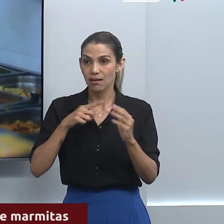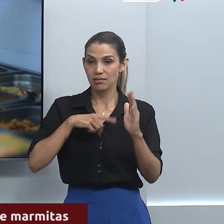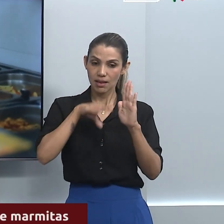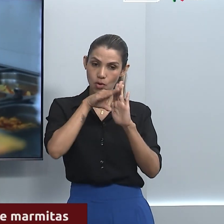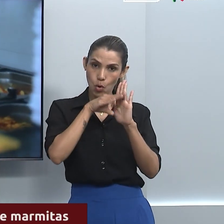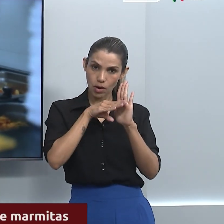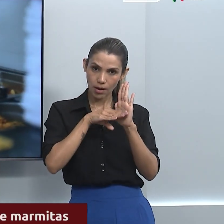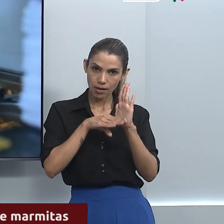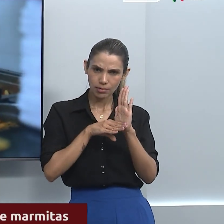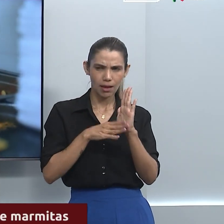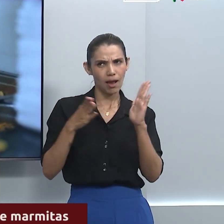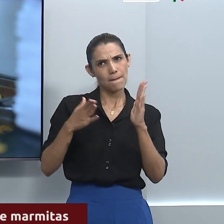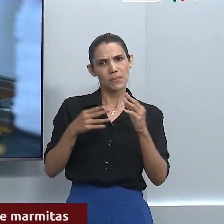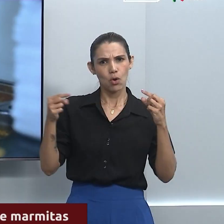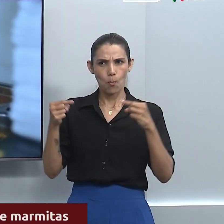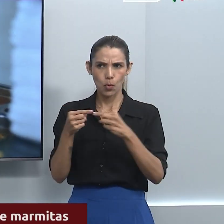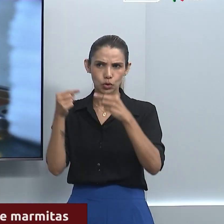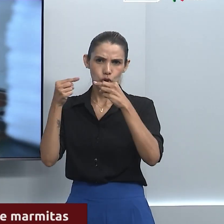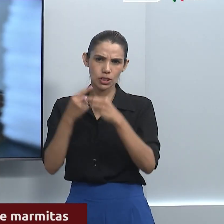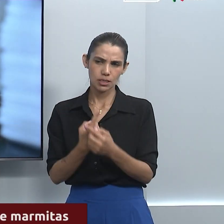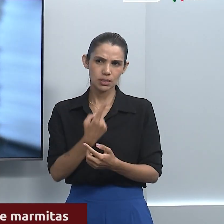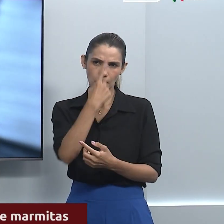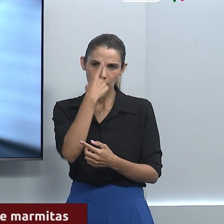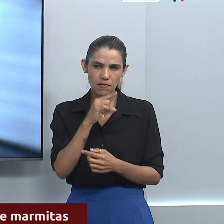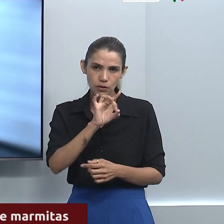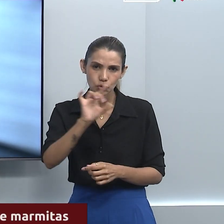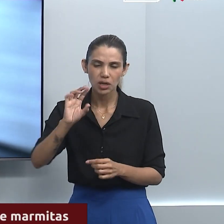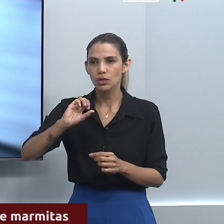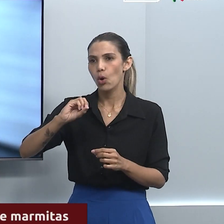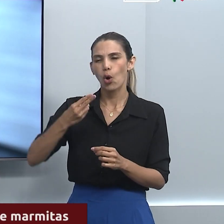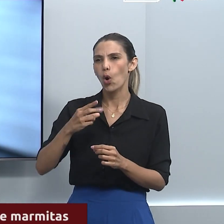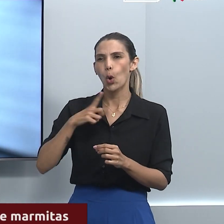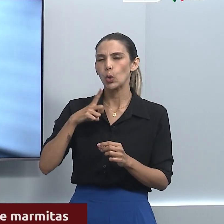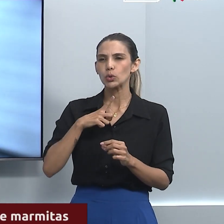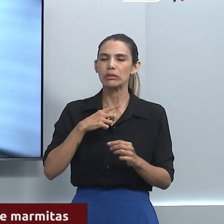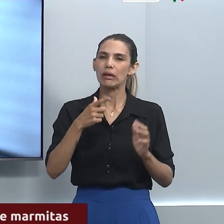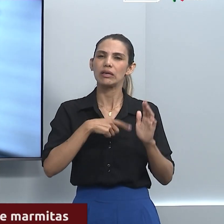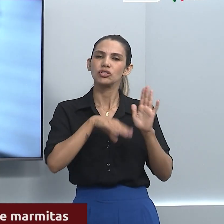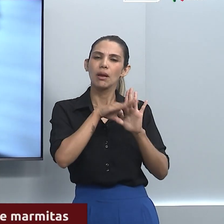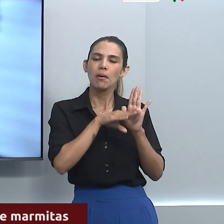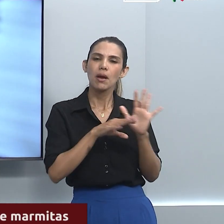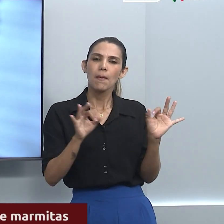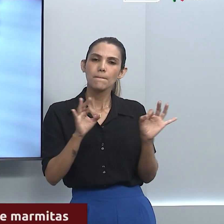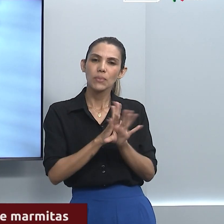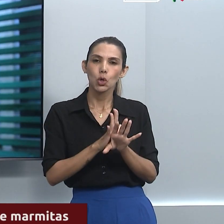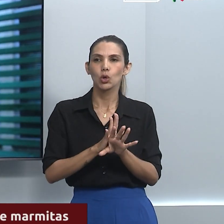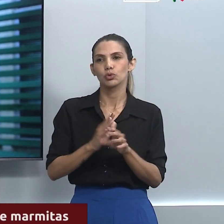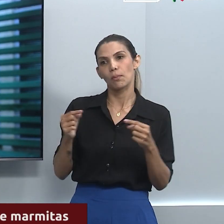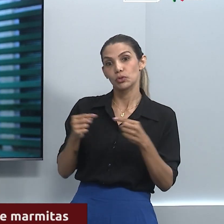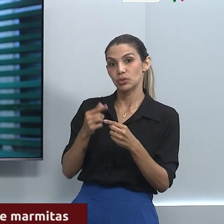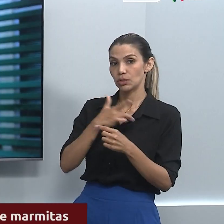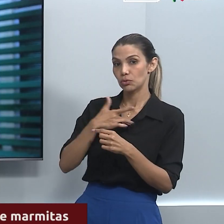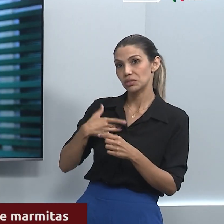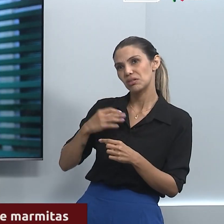personalizado ou mais clássico, além de decidir se vai seguir uma proposta mais saudável. Tudo isso ajuda na hora de